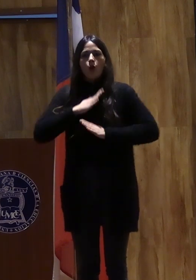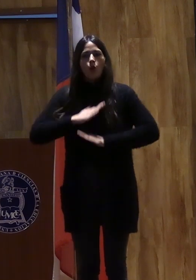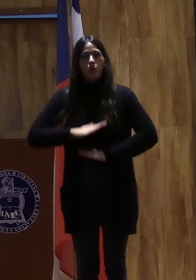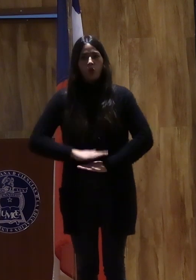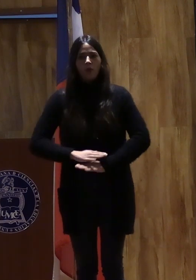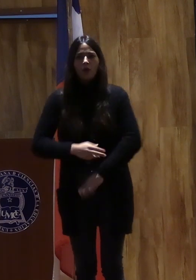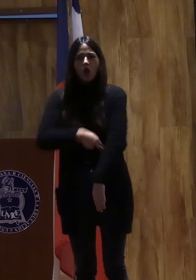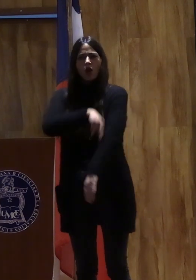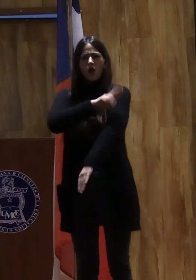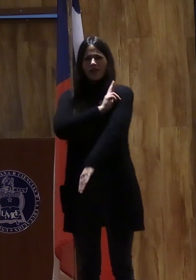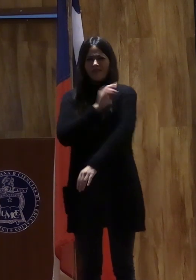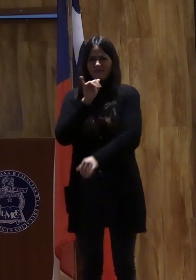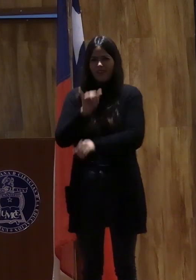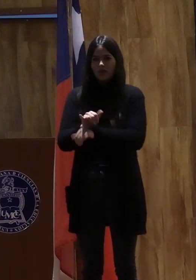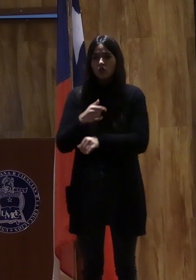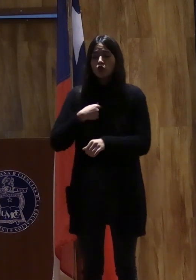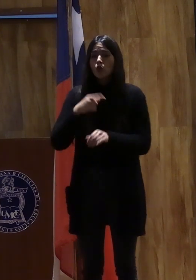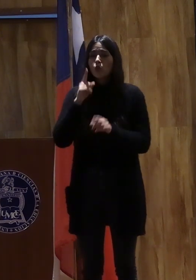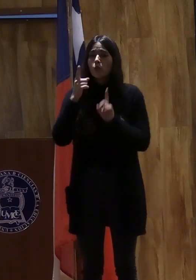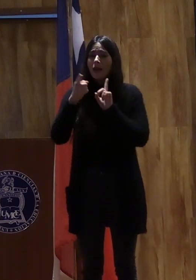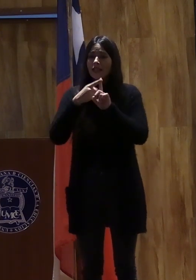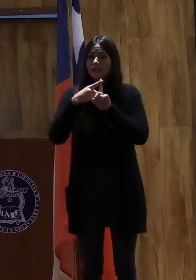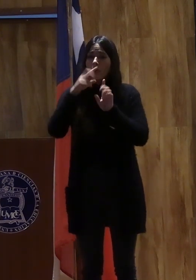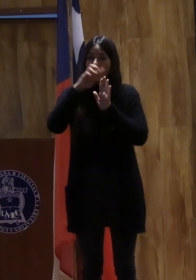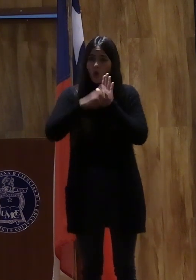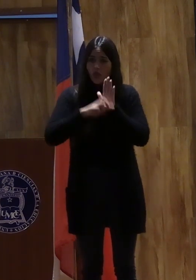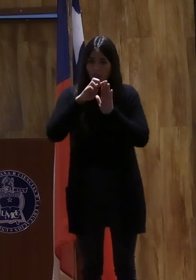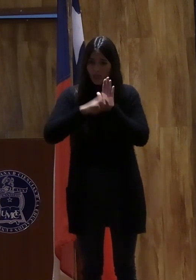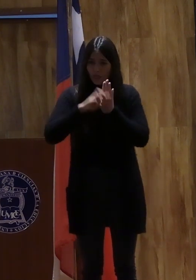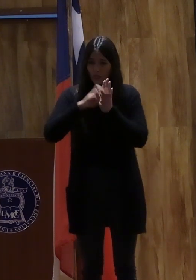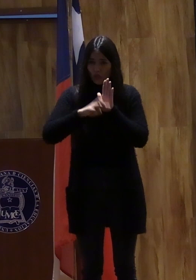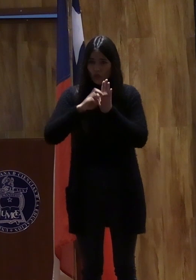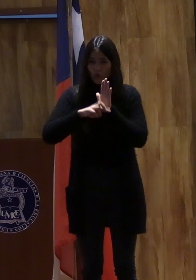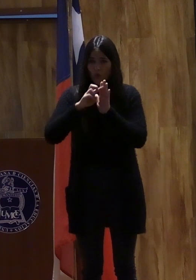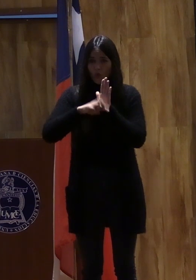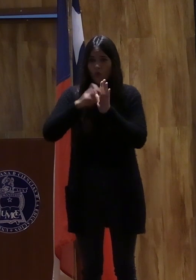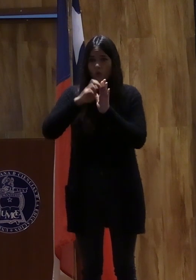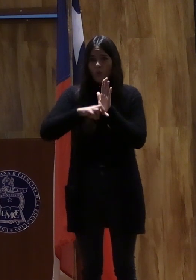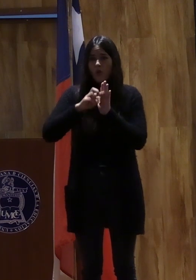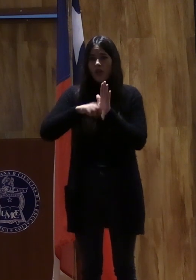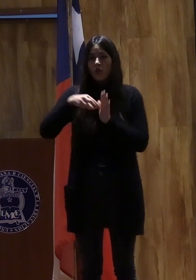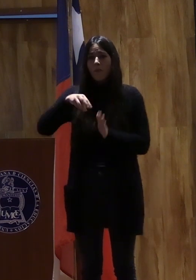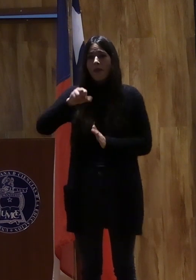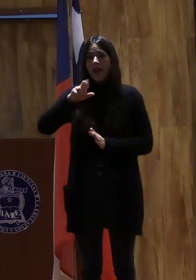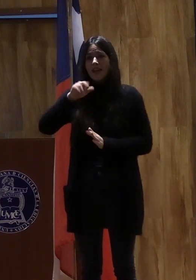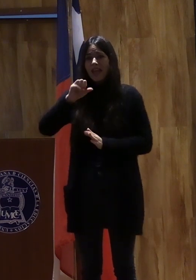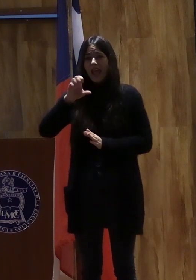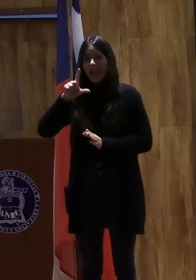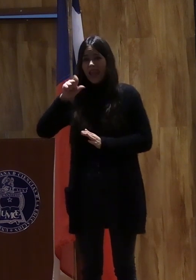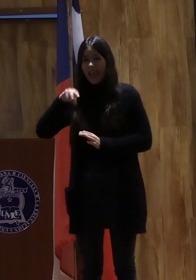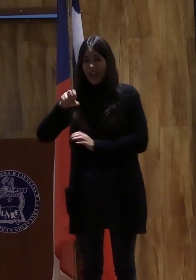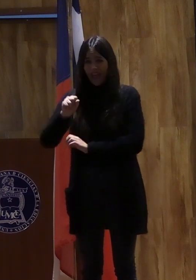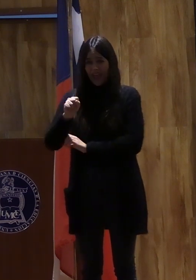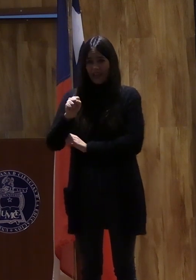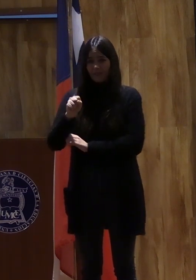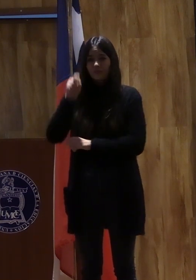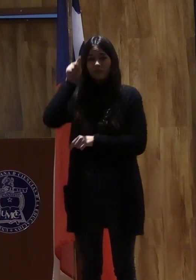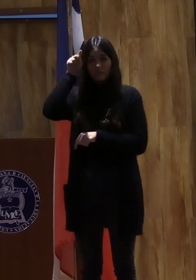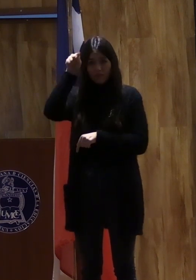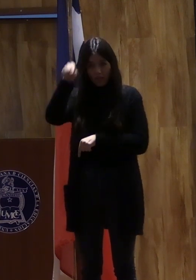el norte. Yo estuve en un proyecto precioso que queda cerca de María Elena, espectacular, que están